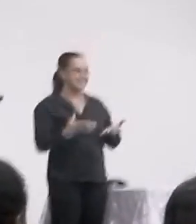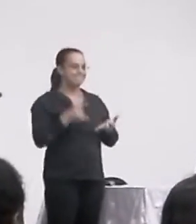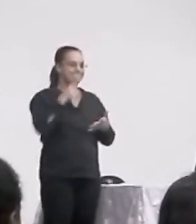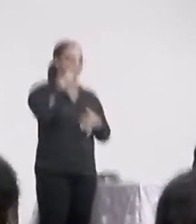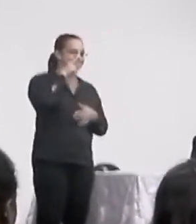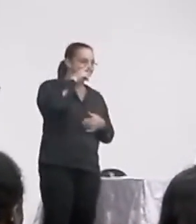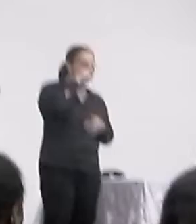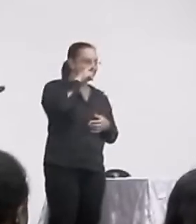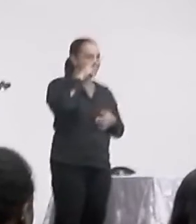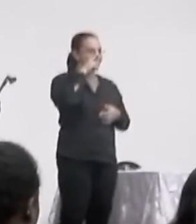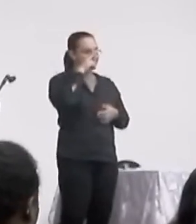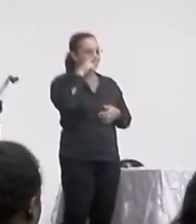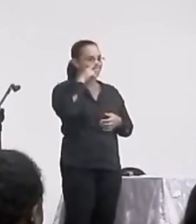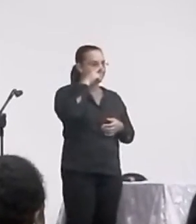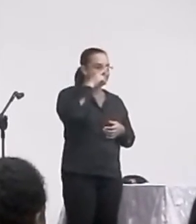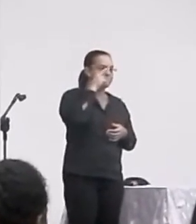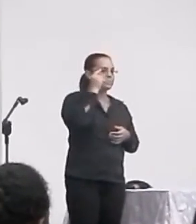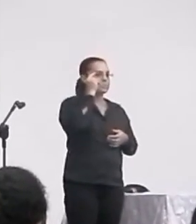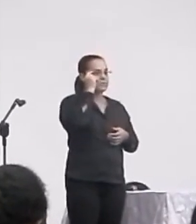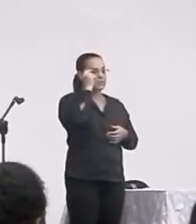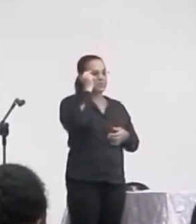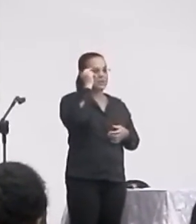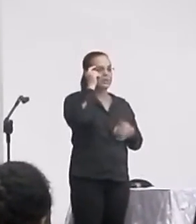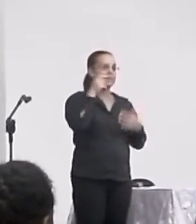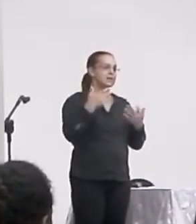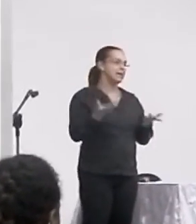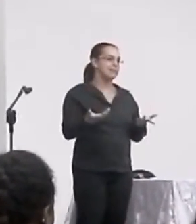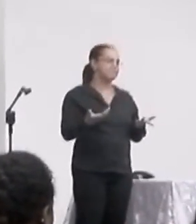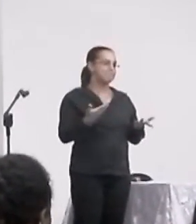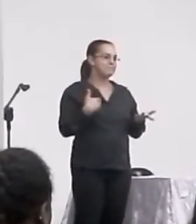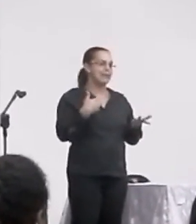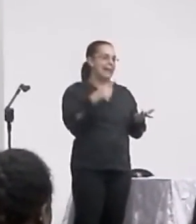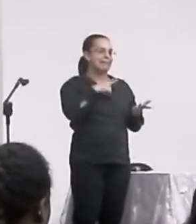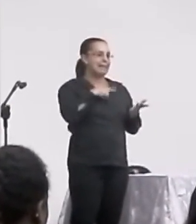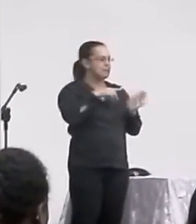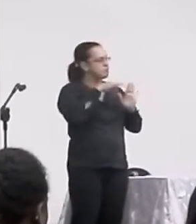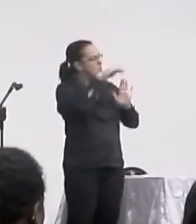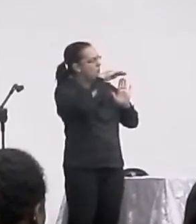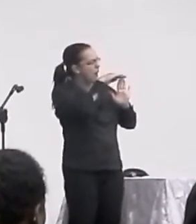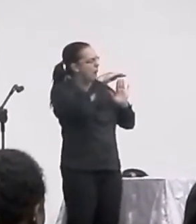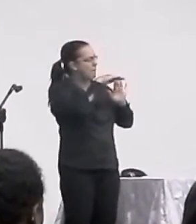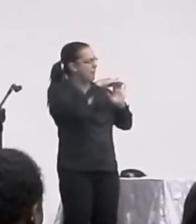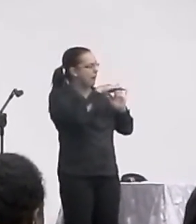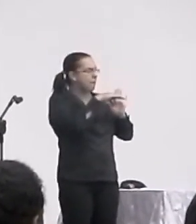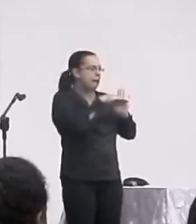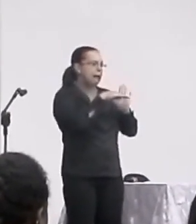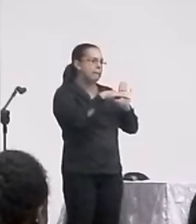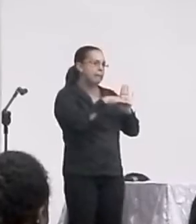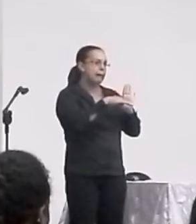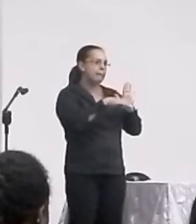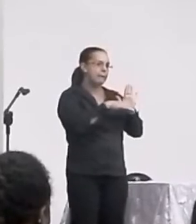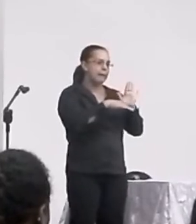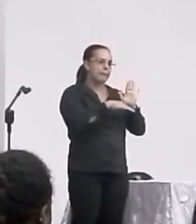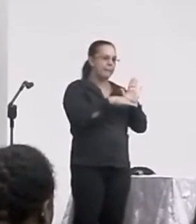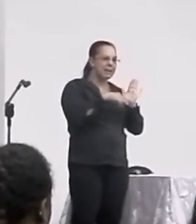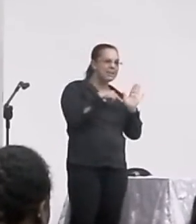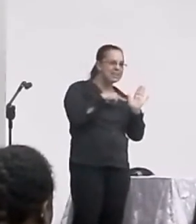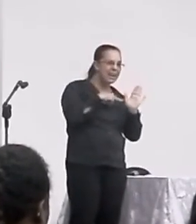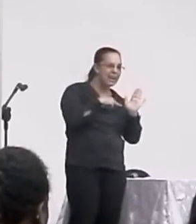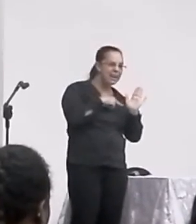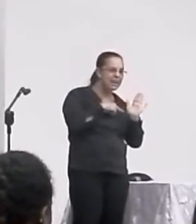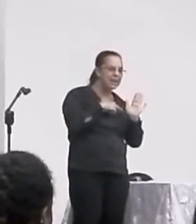tiver assim. Qualquer pessoa tiver uma receita, acho que não existe uma receita para esta pergunta,